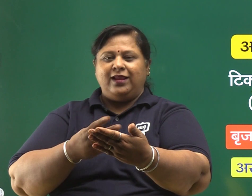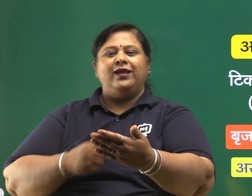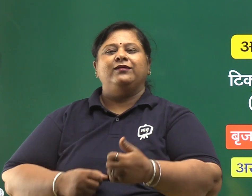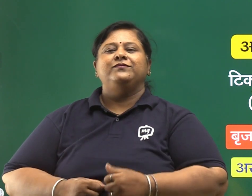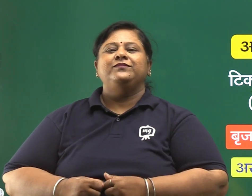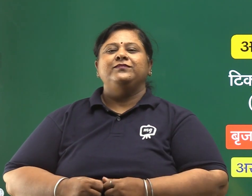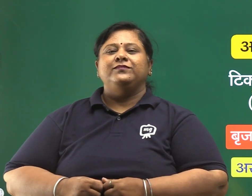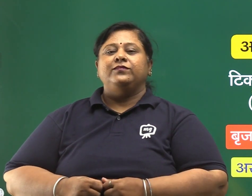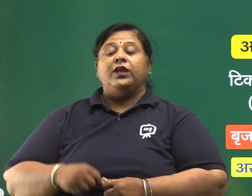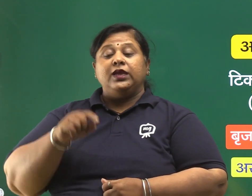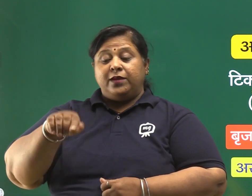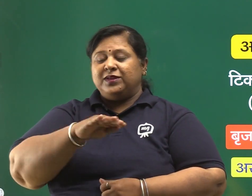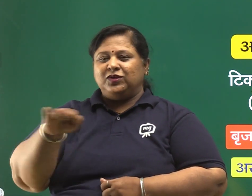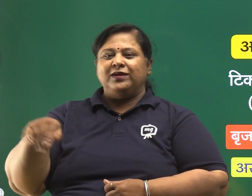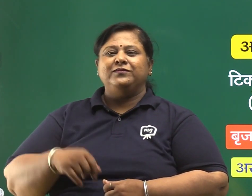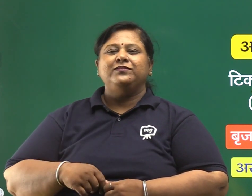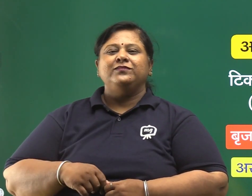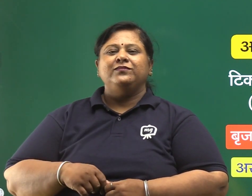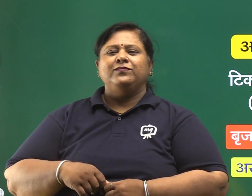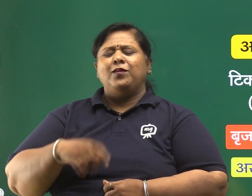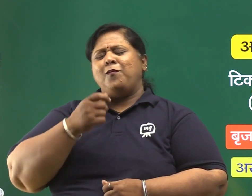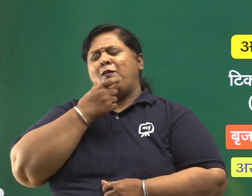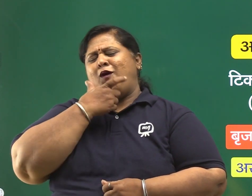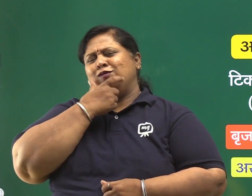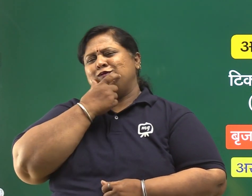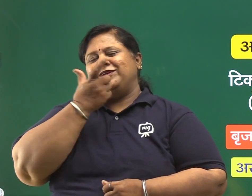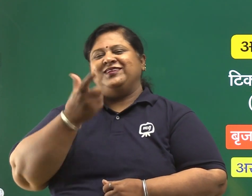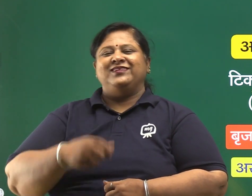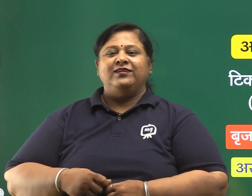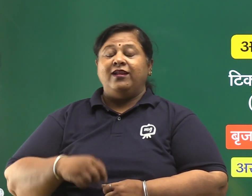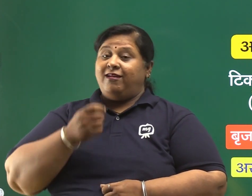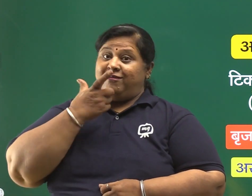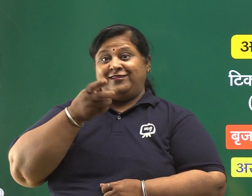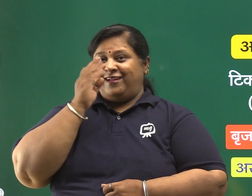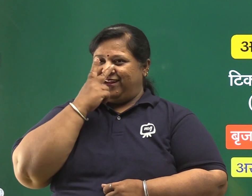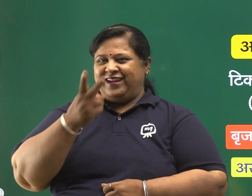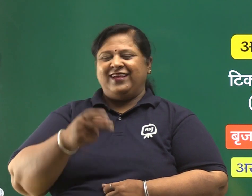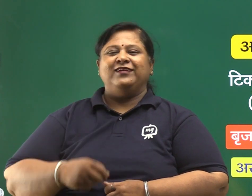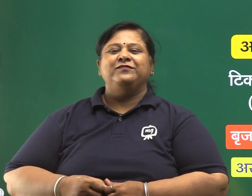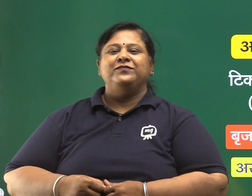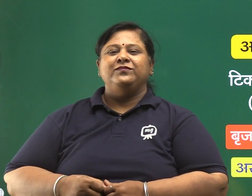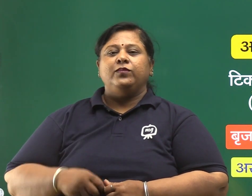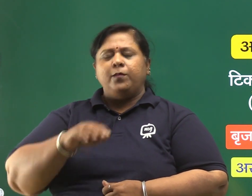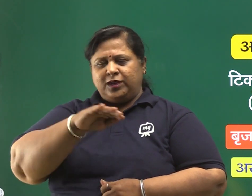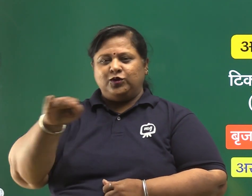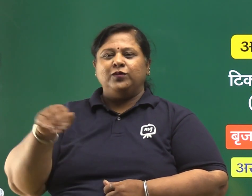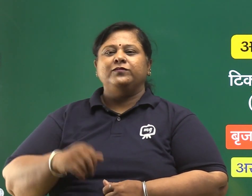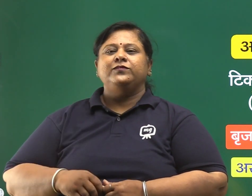हैं और ये बच्चे बहुत खुश नज़र आ रहे हैं।